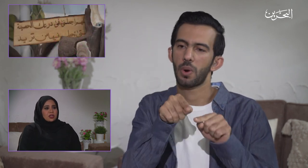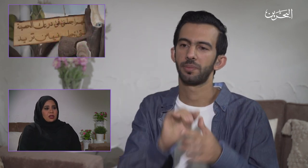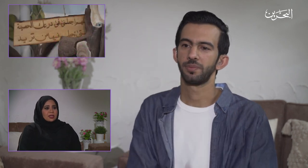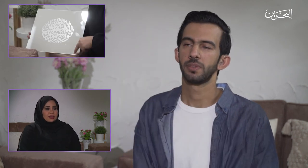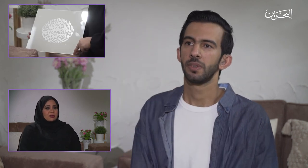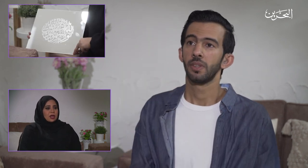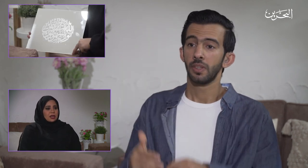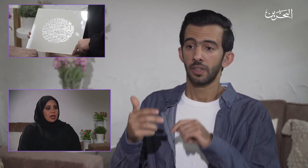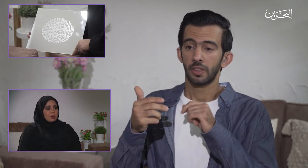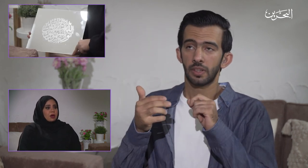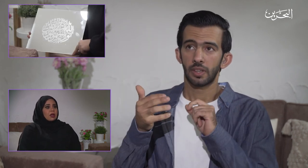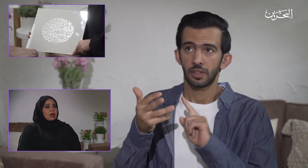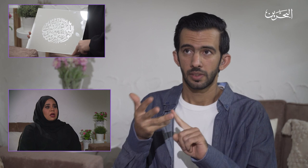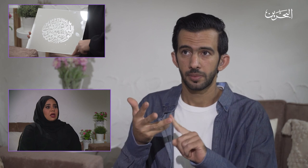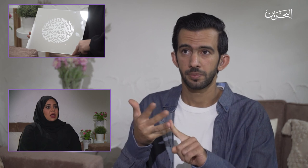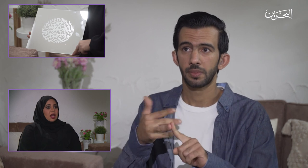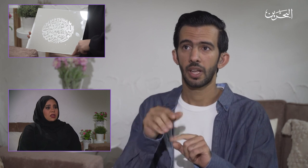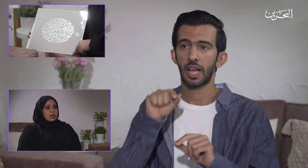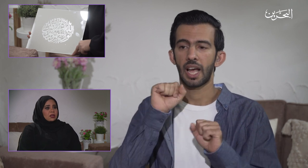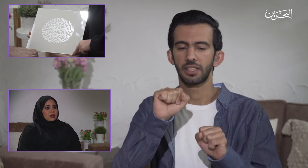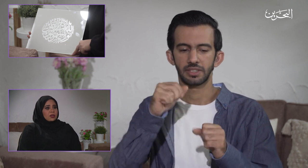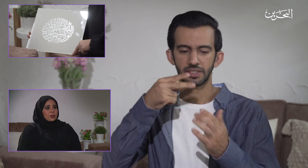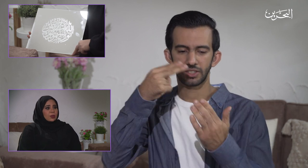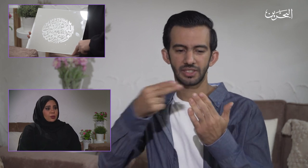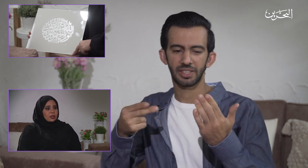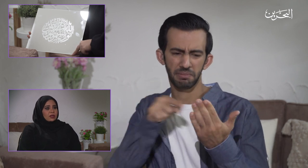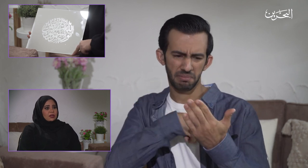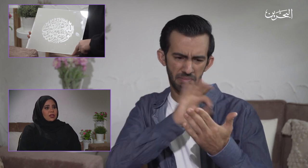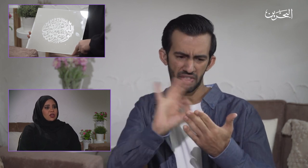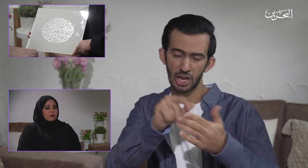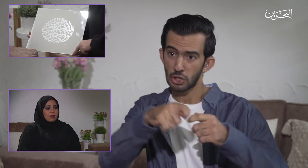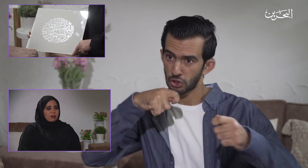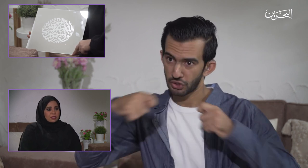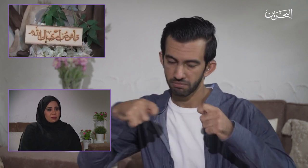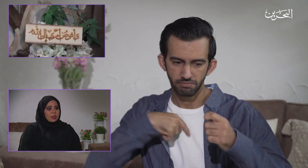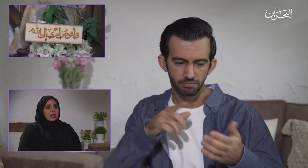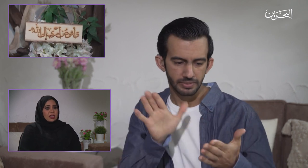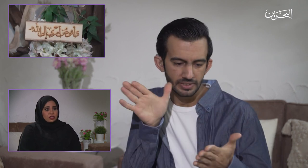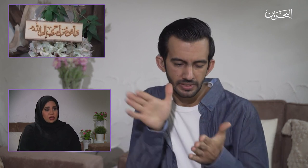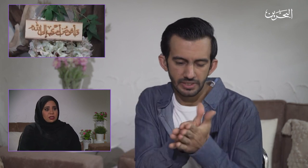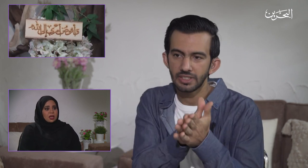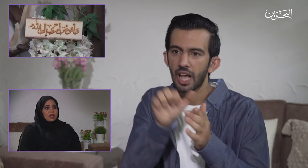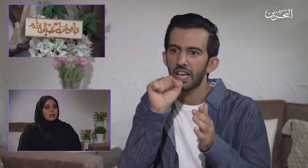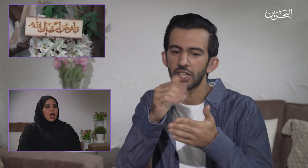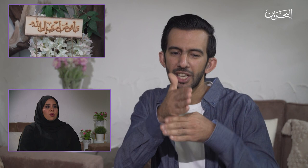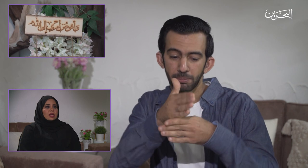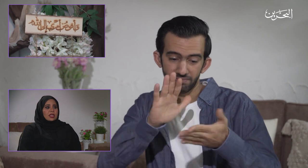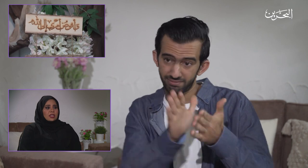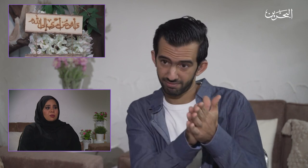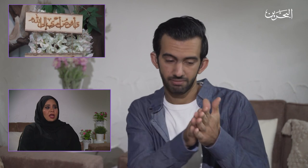تشكيلات قديمه على الاعمال. ايضا يقول انه شاف الرسم مثلا على الجلد يحاول انه يطبع